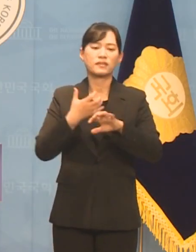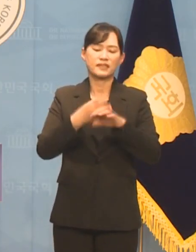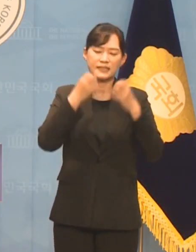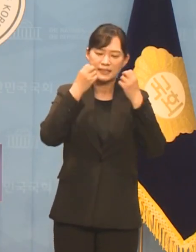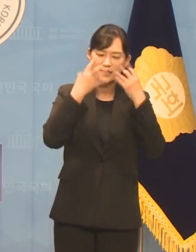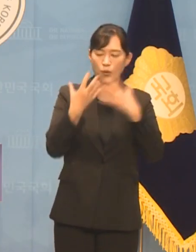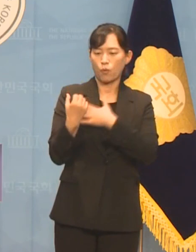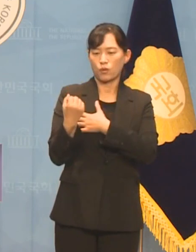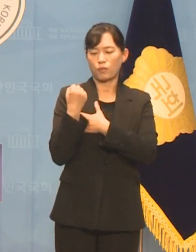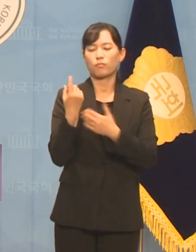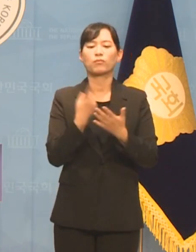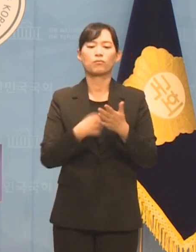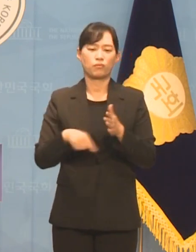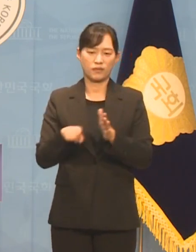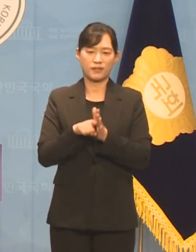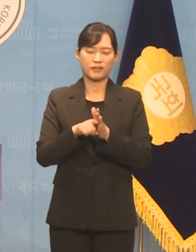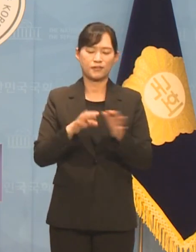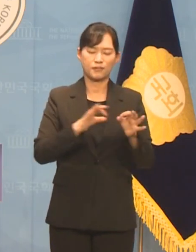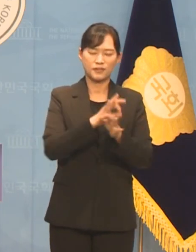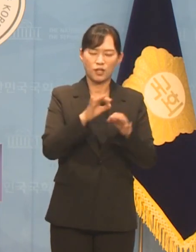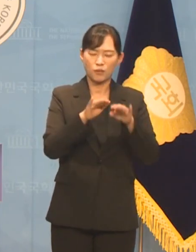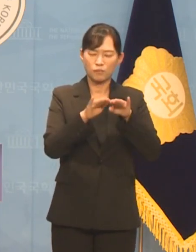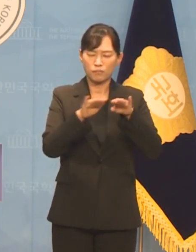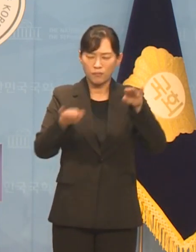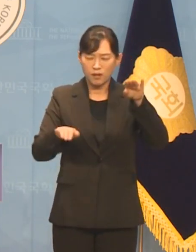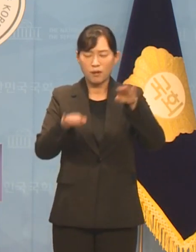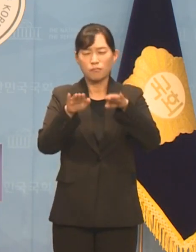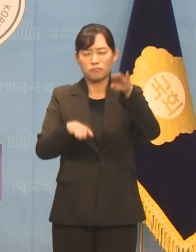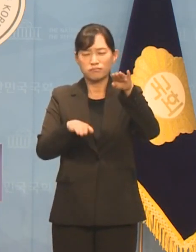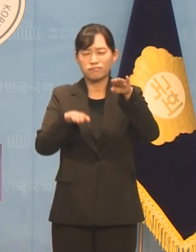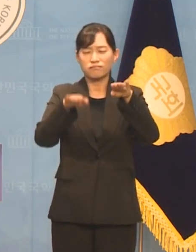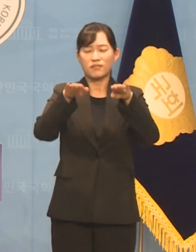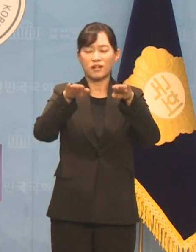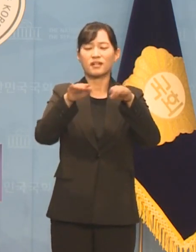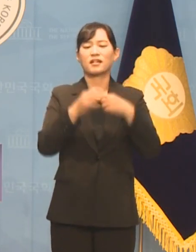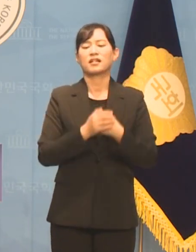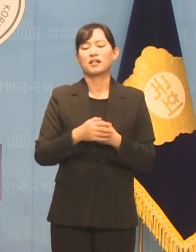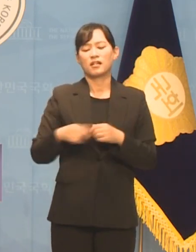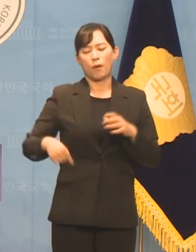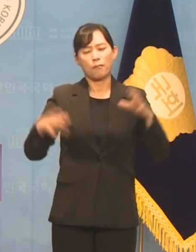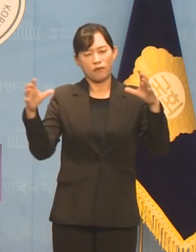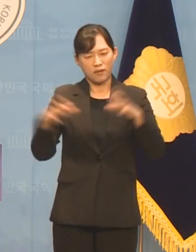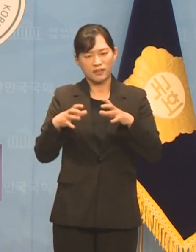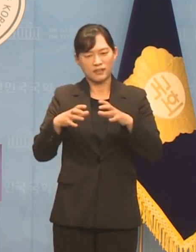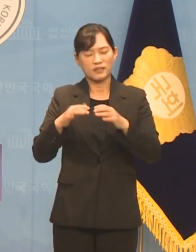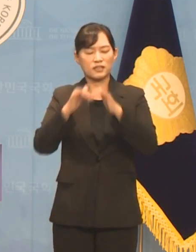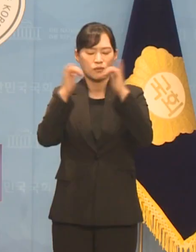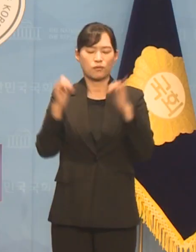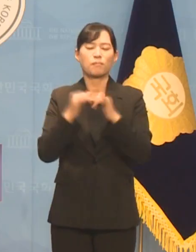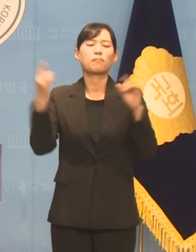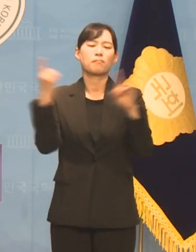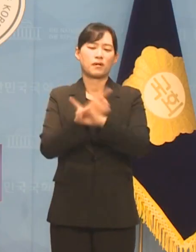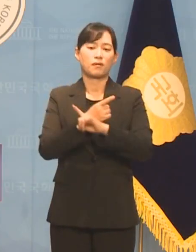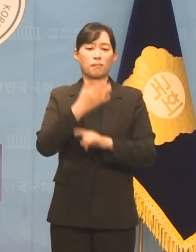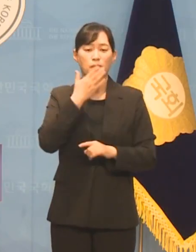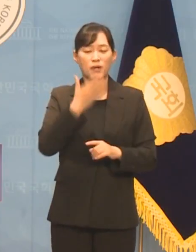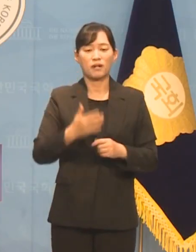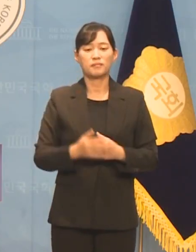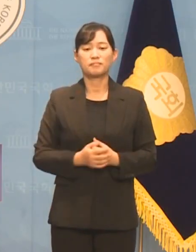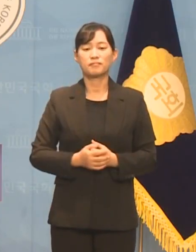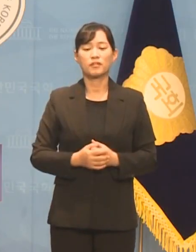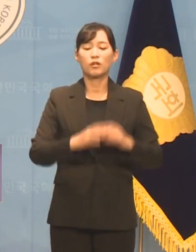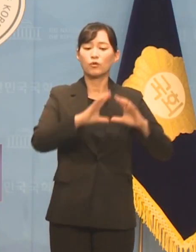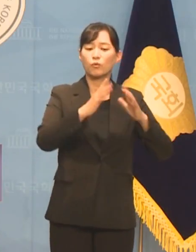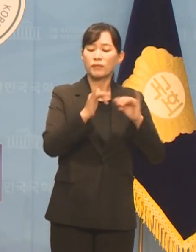동력을 위한 경제에서의 불평등 해소가 우리 사회를 협력하는 사회로 변화시킬 것이라 확신합니다.